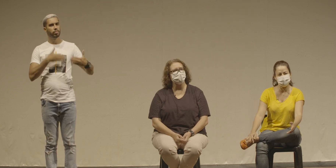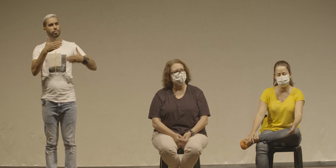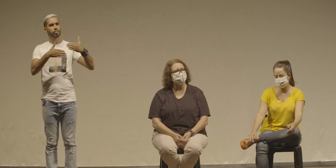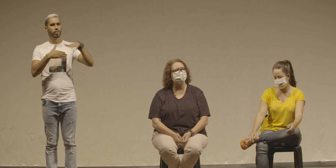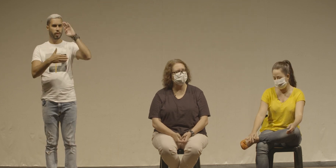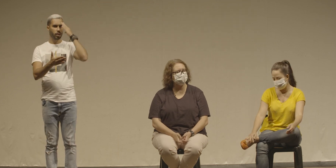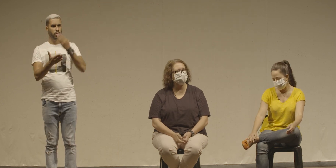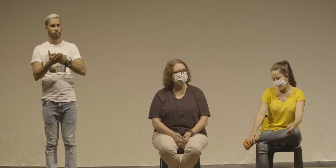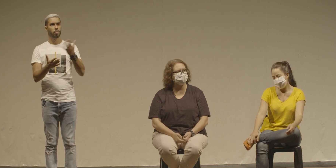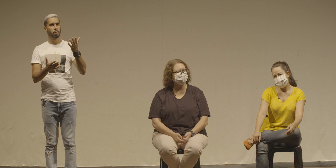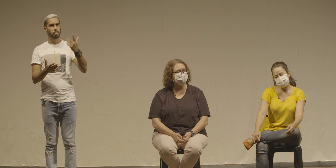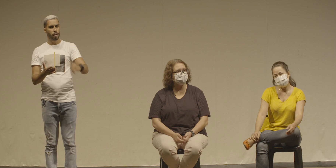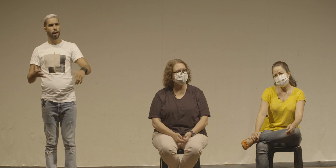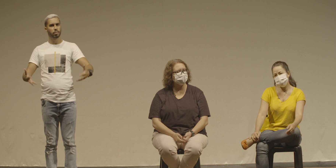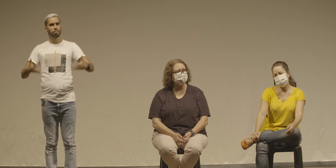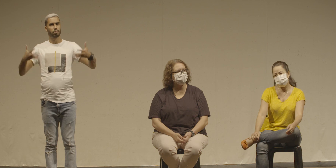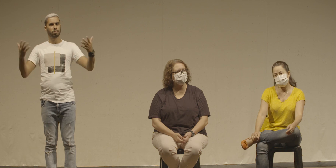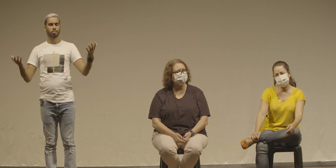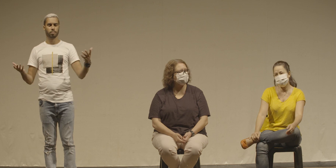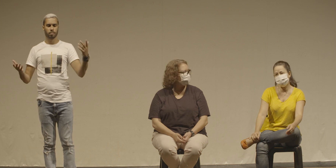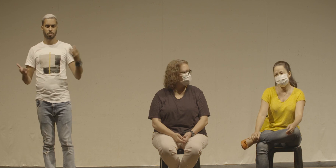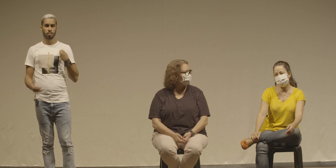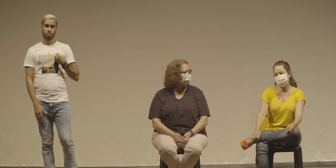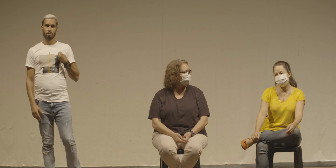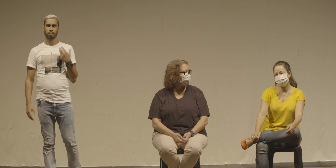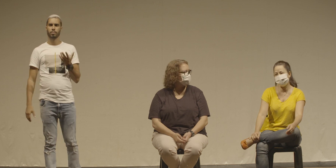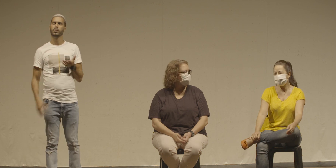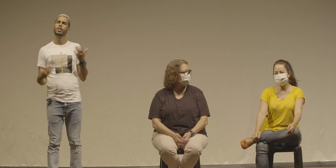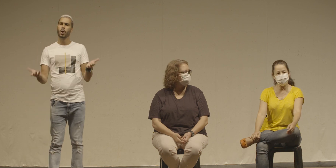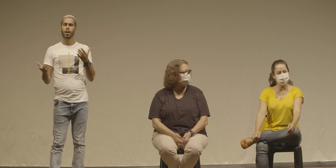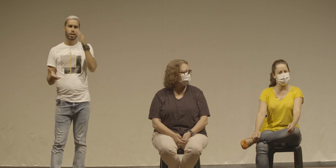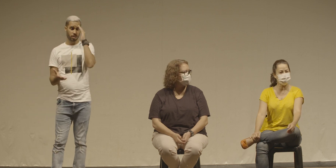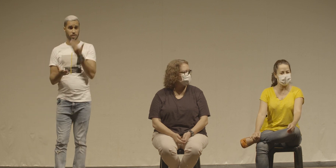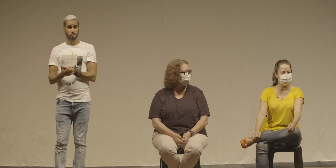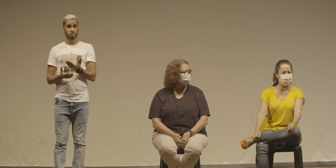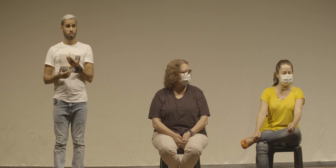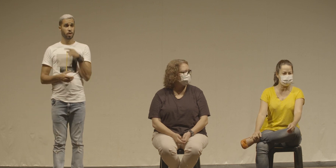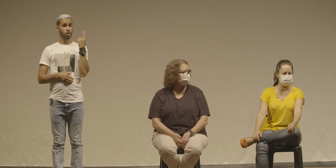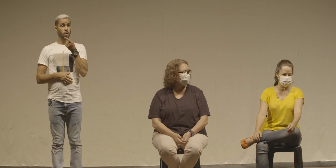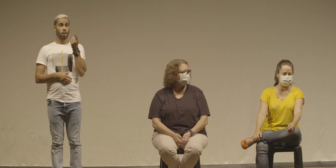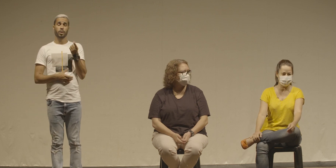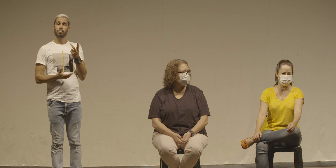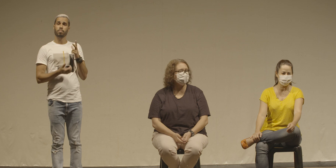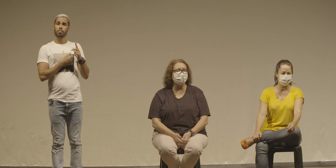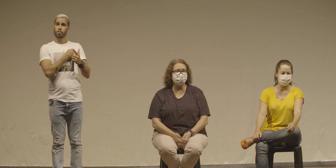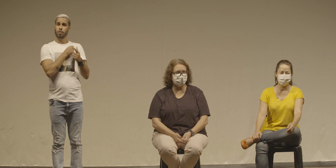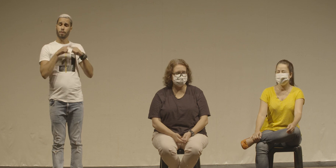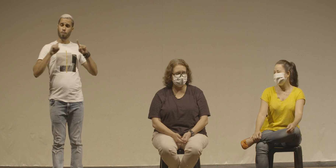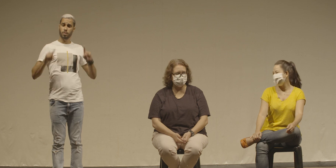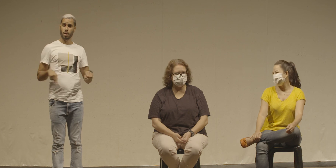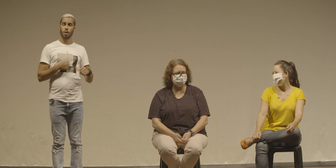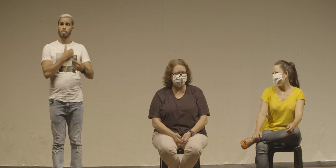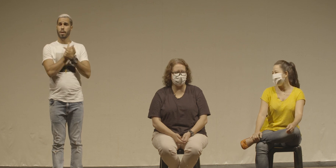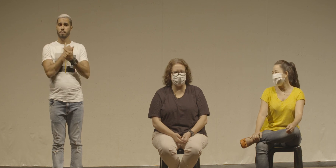mais incentivos virão. Então é isso, a gente acredita que está fazendo a nossa parte dentro desse processo. Estamos plantando